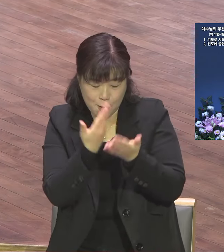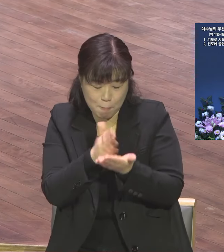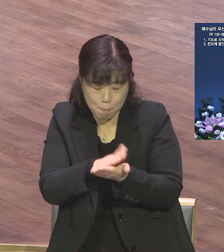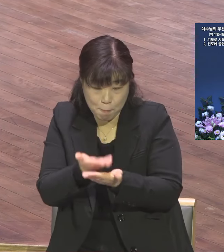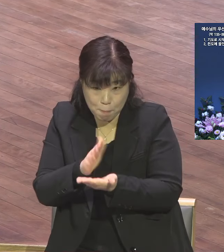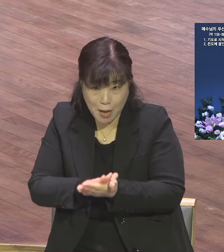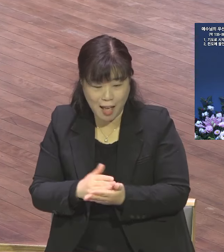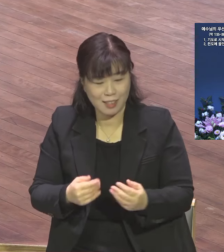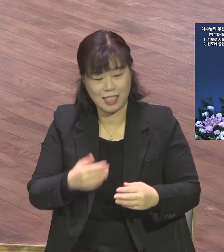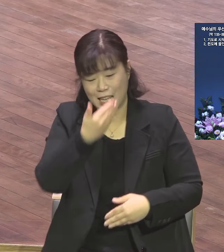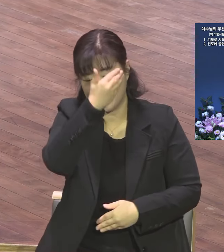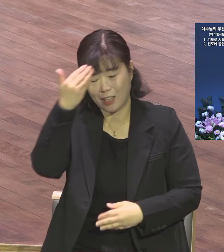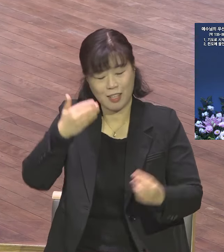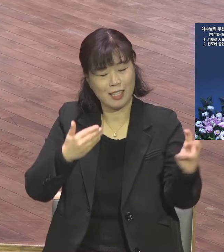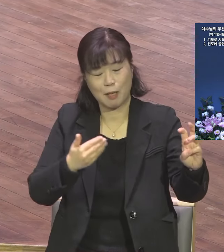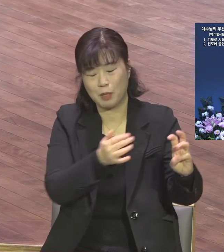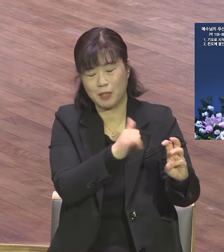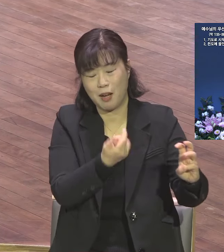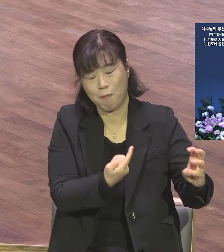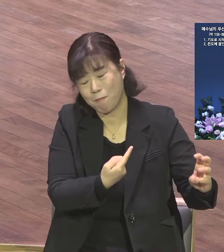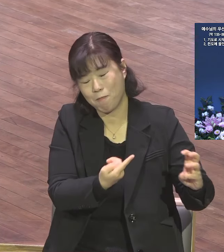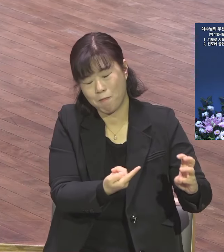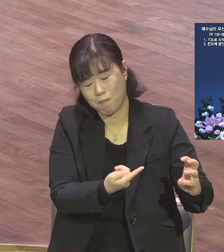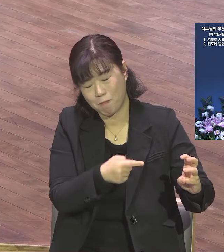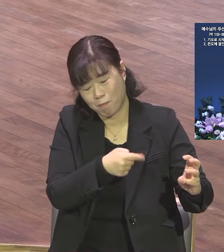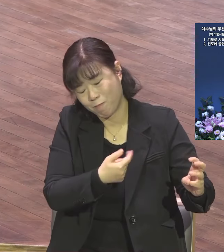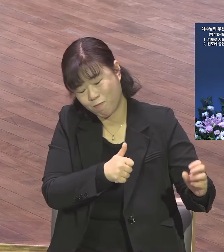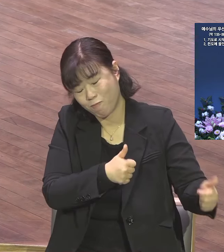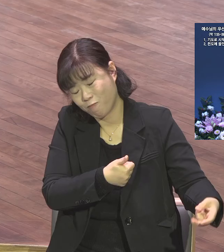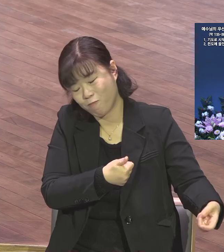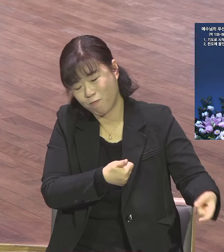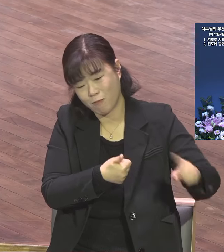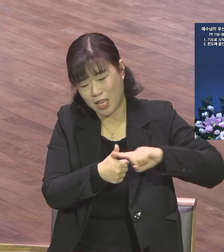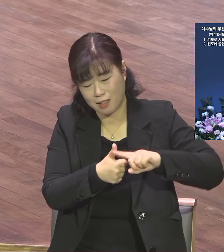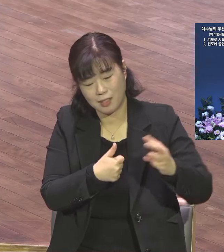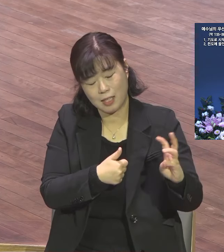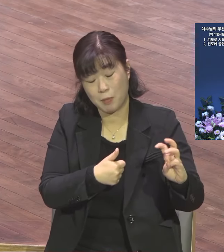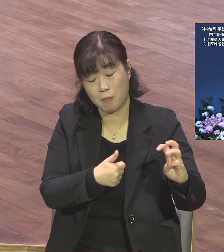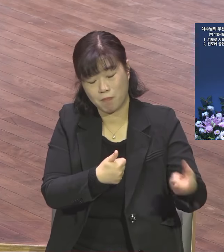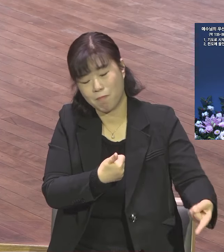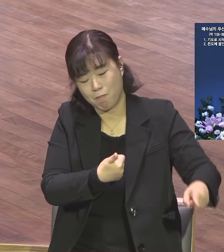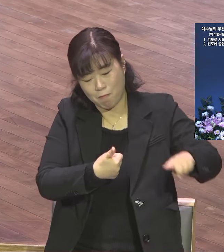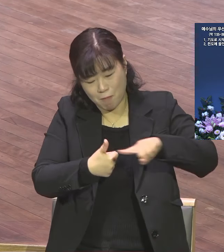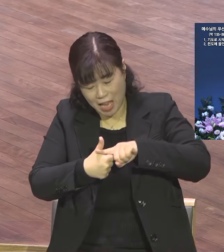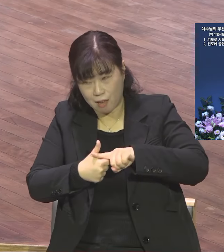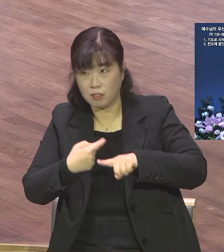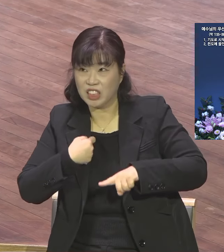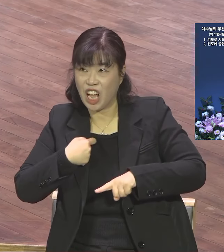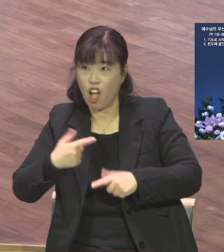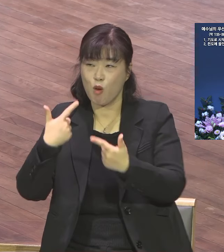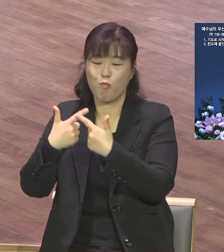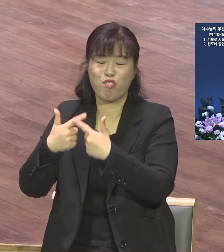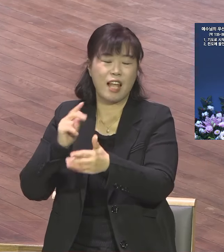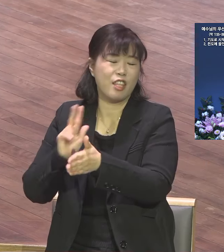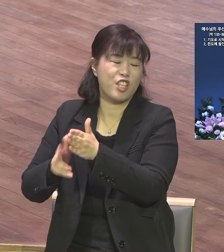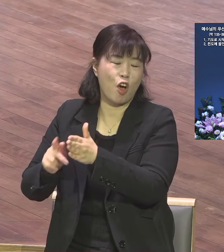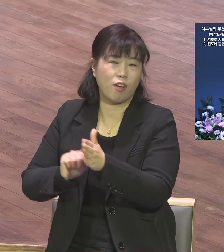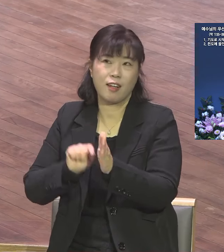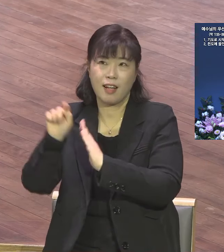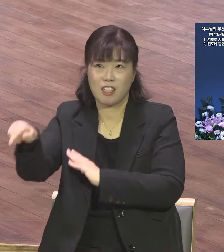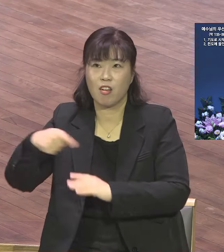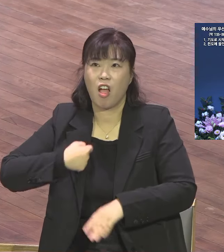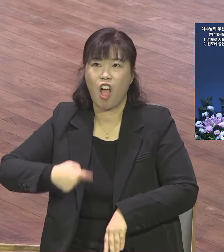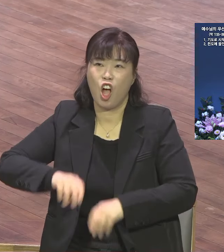청년들 30대로 부산역에서부터 막 그게 내 전도 시작이. 전도하라. 난 누가 시켜서 한 거 하나도